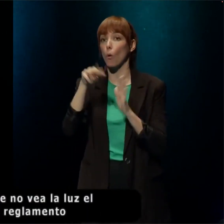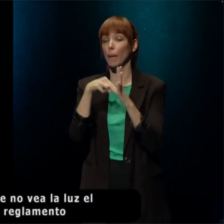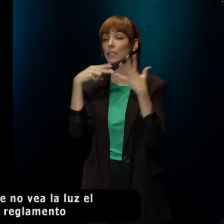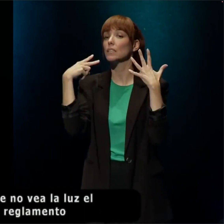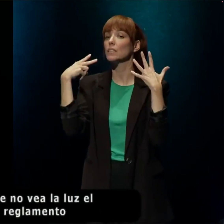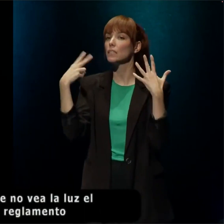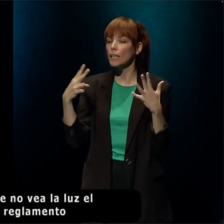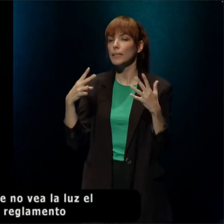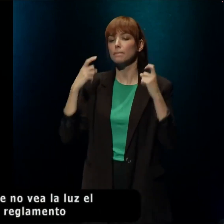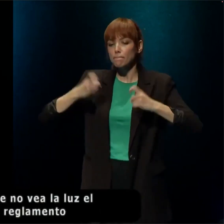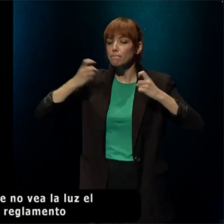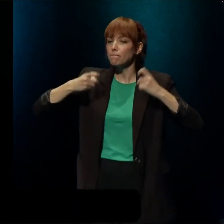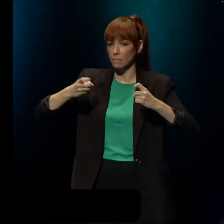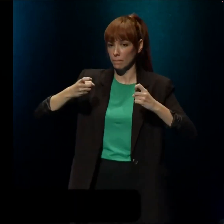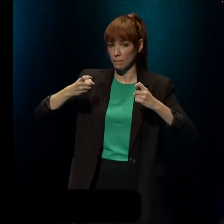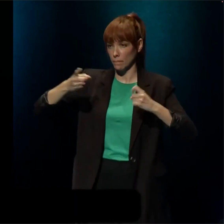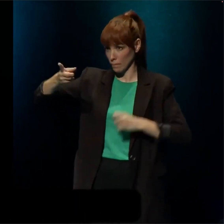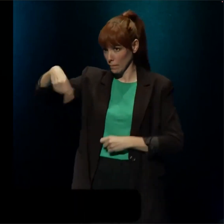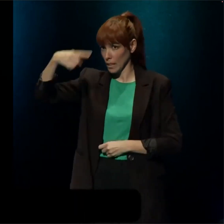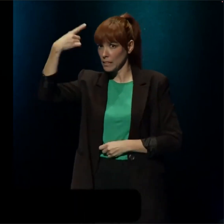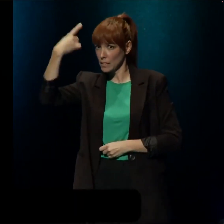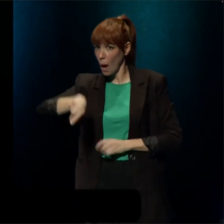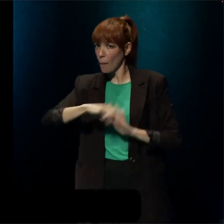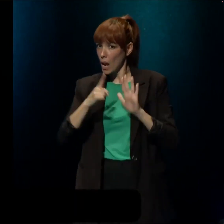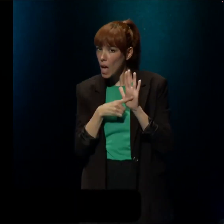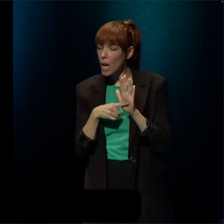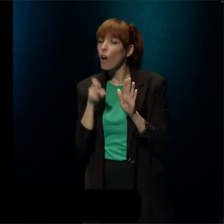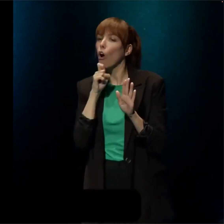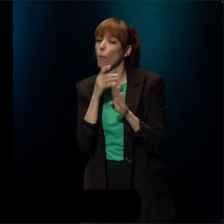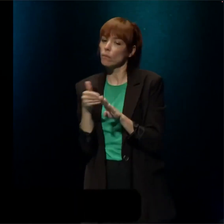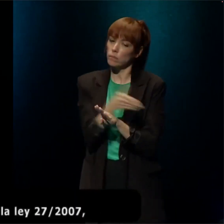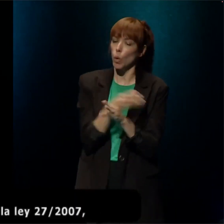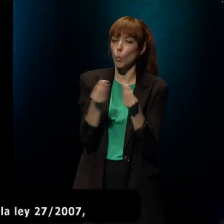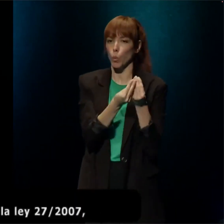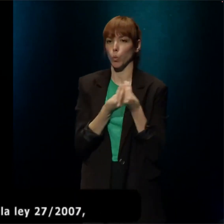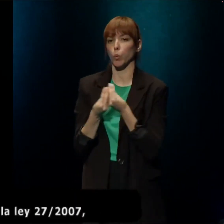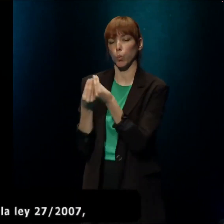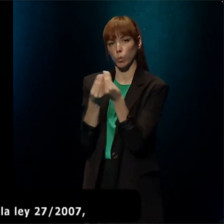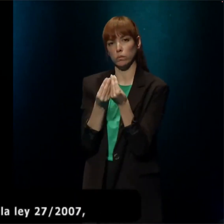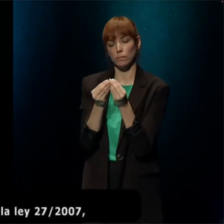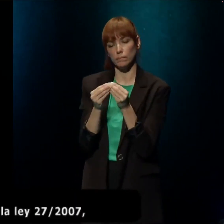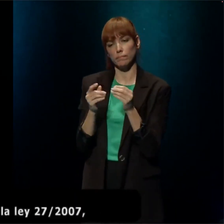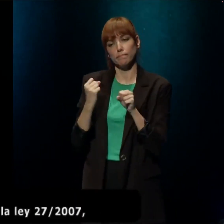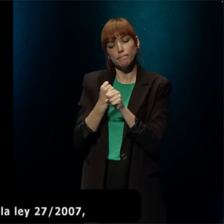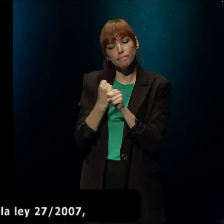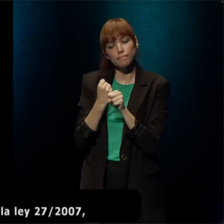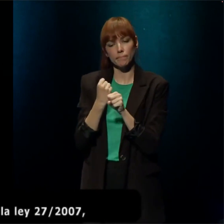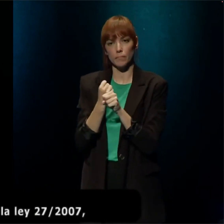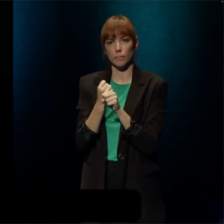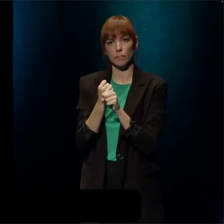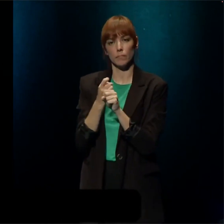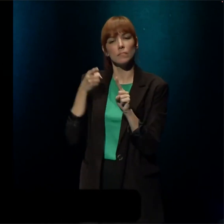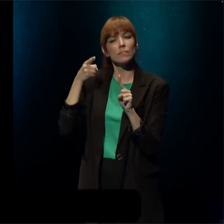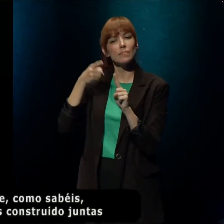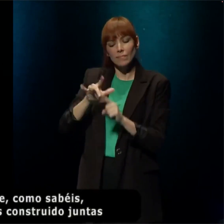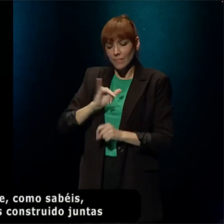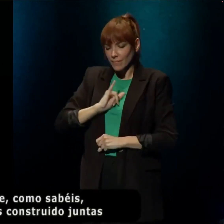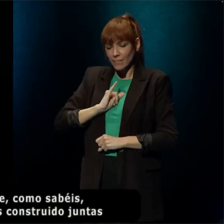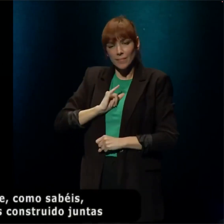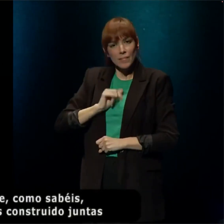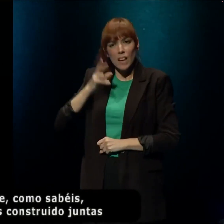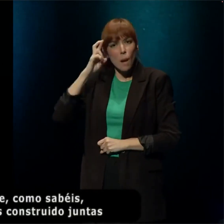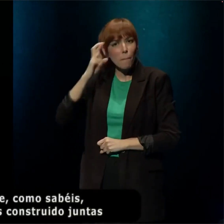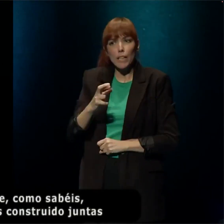27/2007, que, como sabéis, hemos construido juntas desde el respeto a la libertad inherente